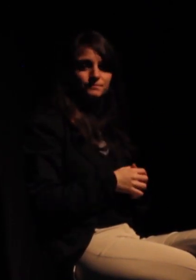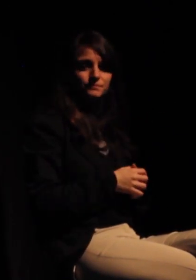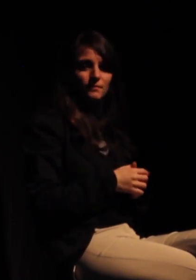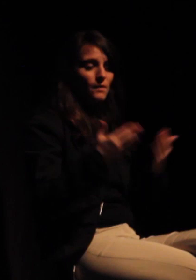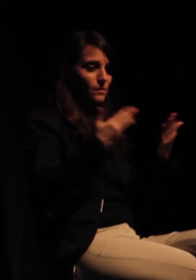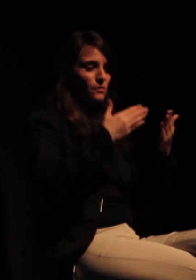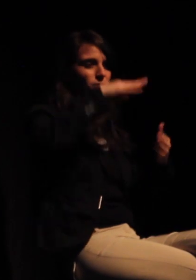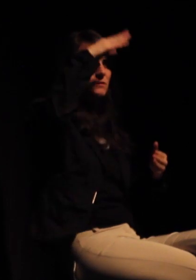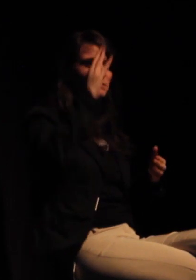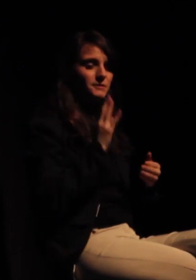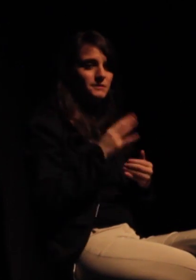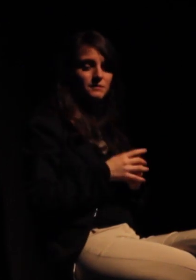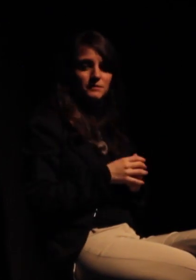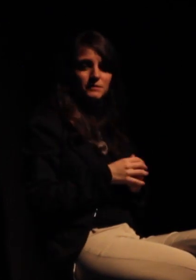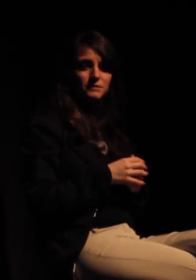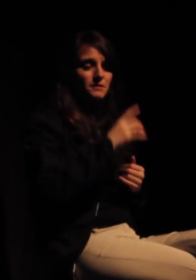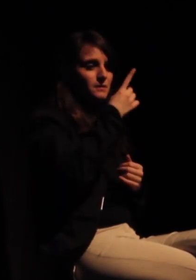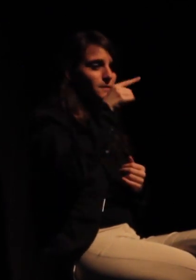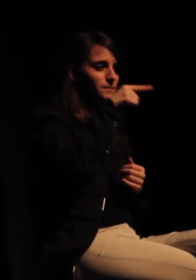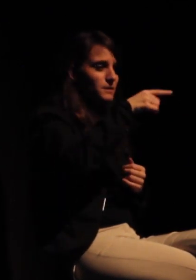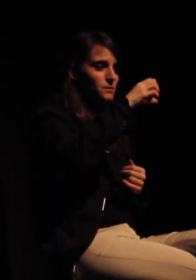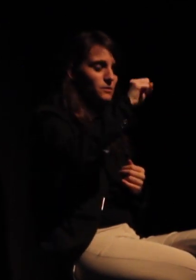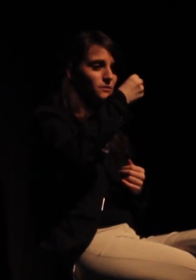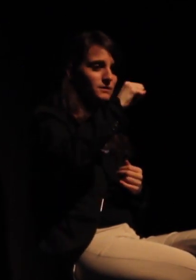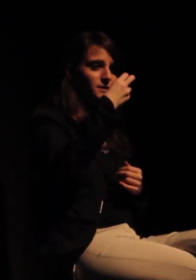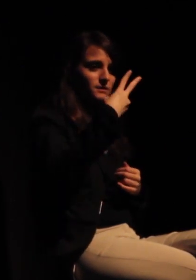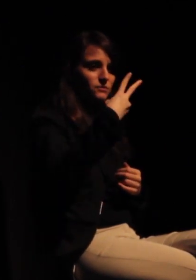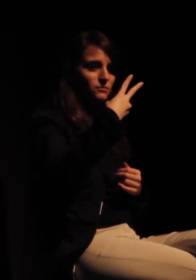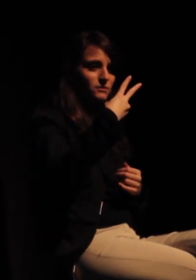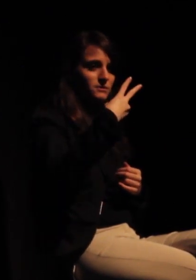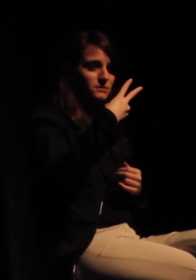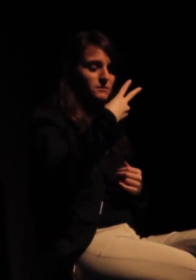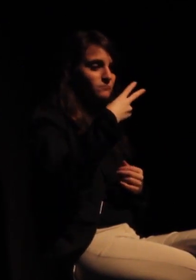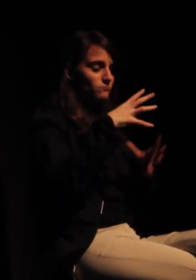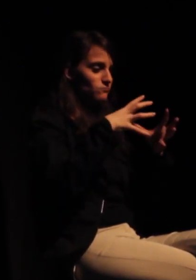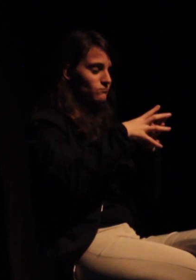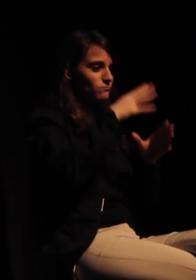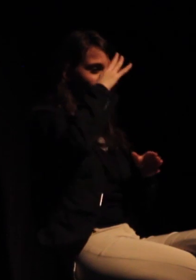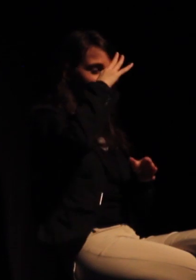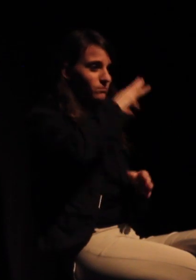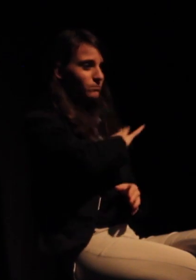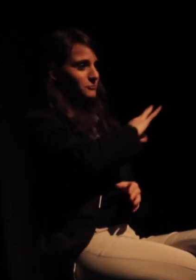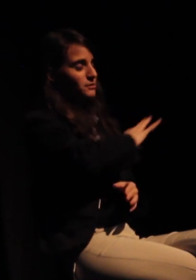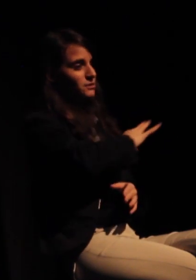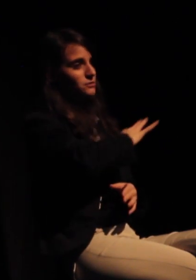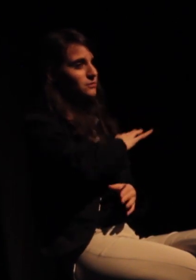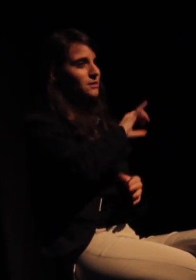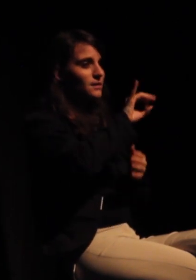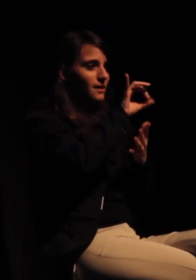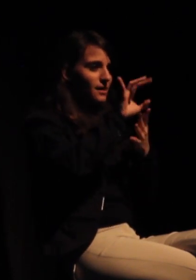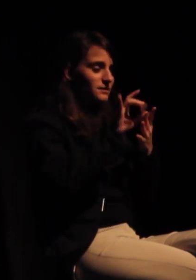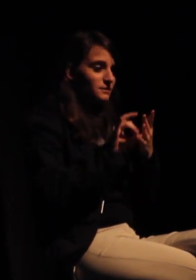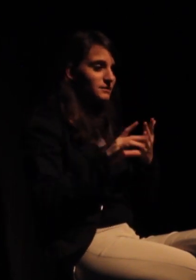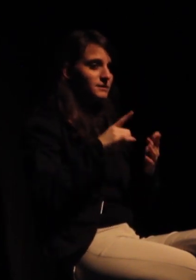Onde o Brasil tem 1.082 partidos políticos. Cada partido tem